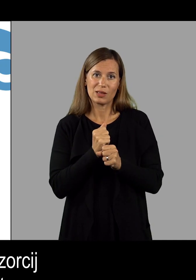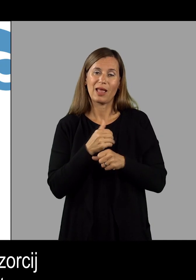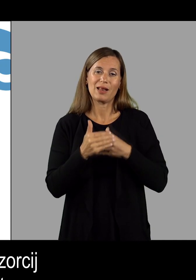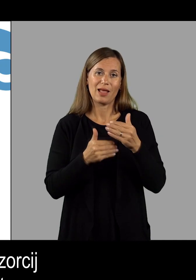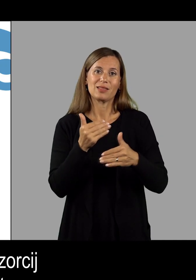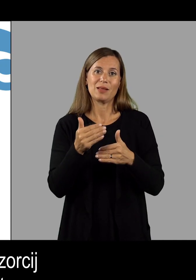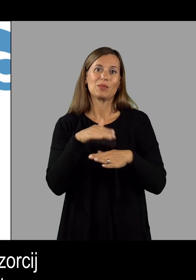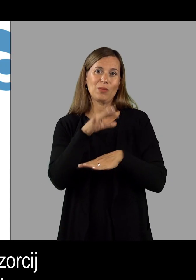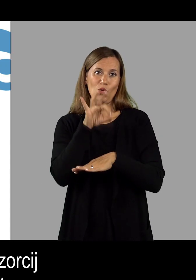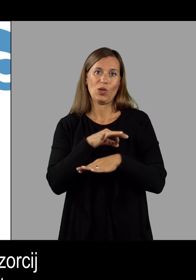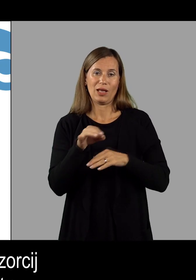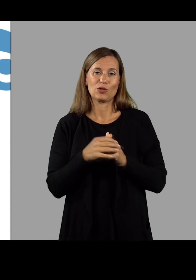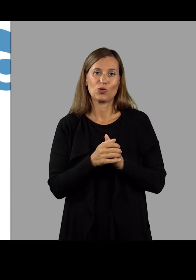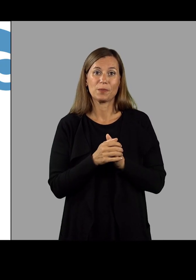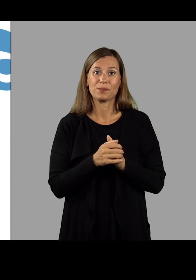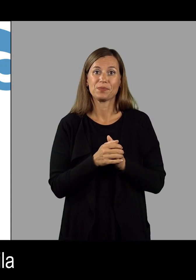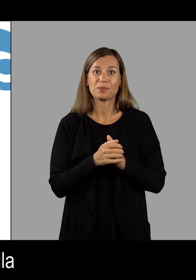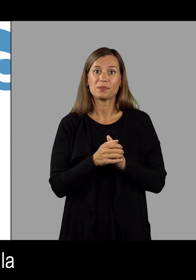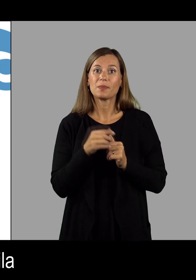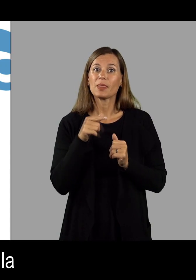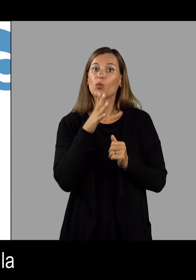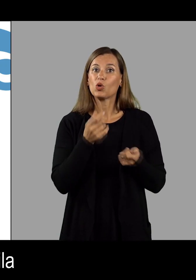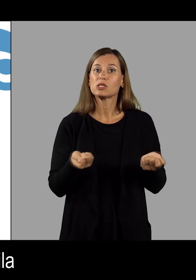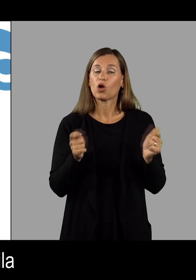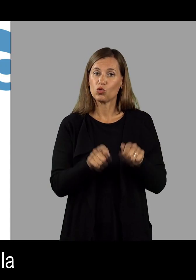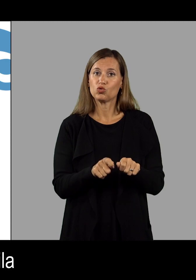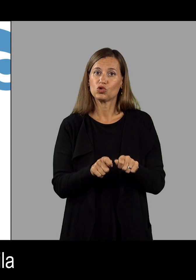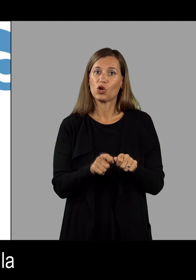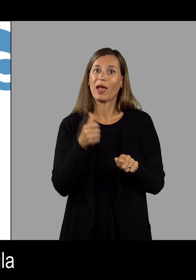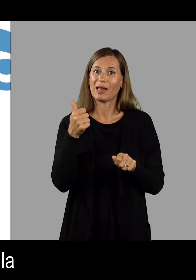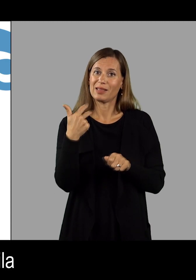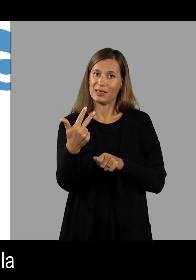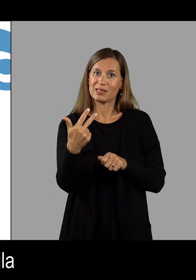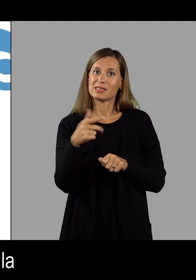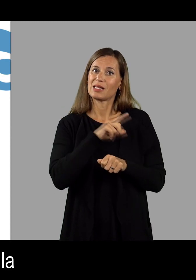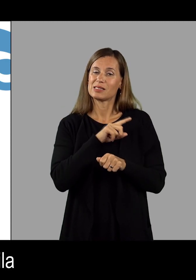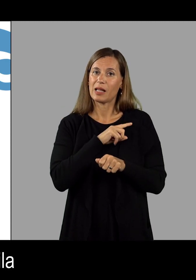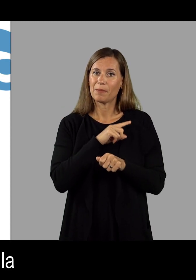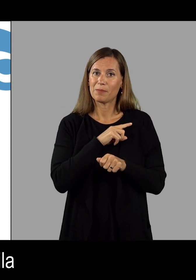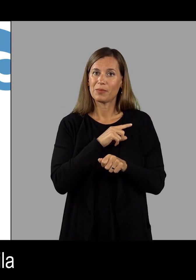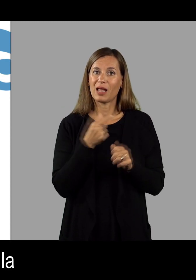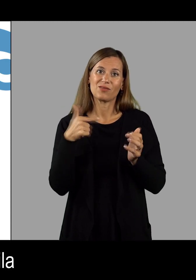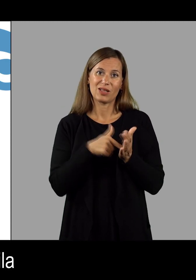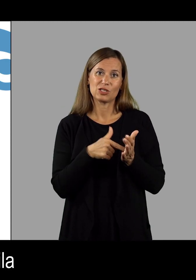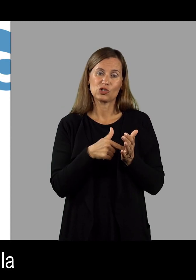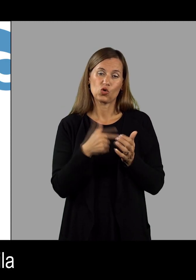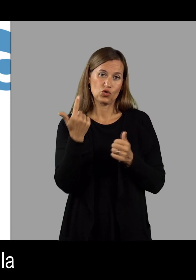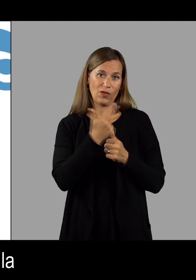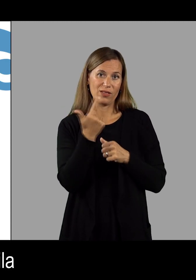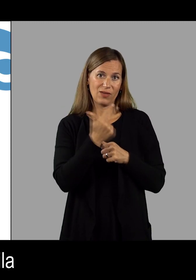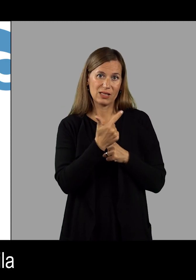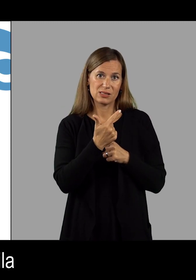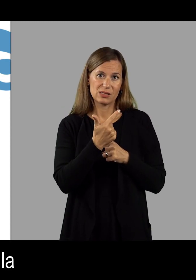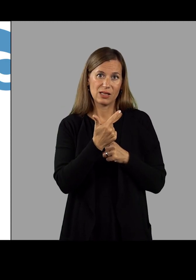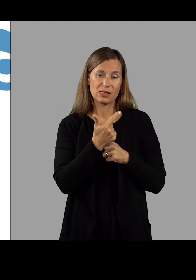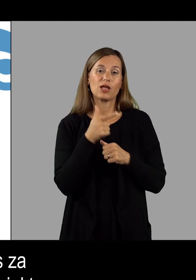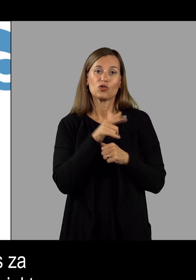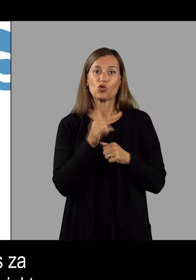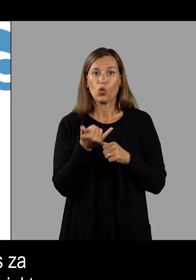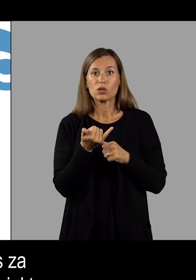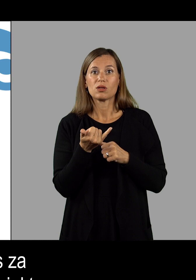je javni razpis zaključil. 30. aprila je bil podpisan sklep o izboru projekta, 1. maja